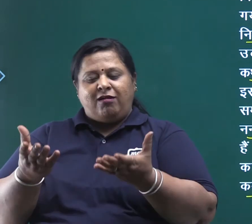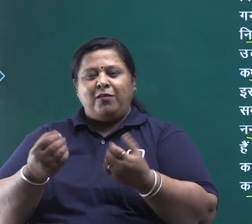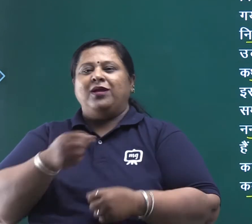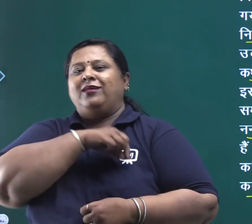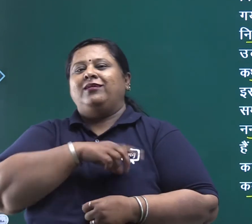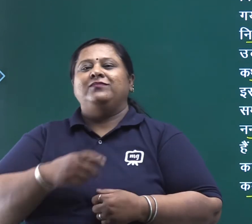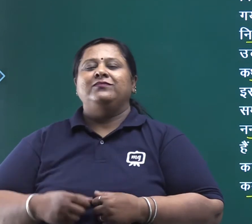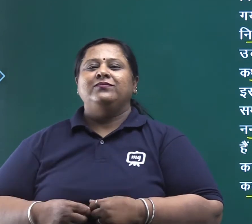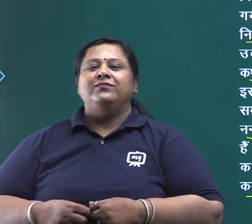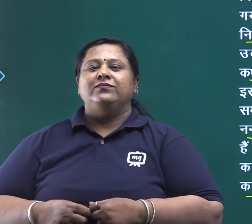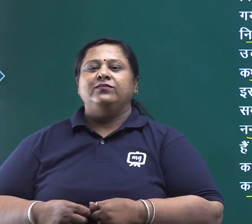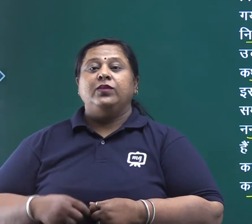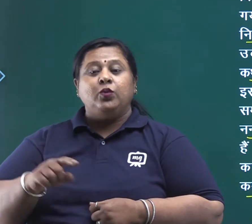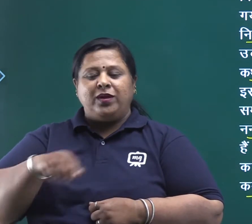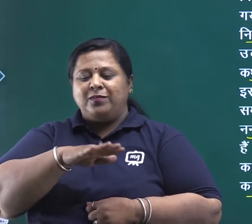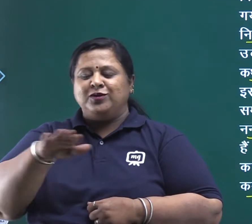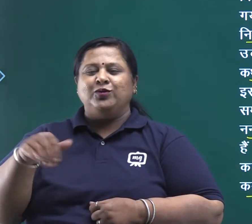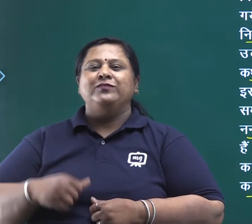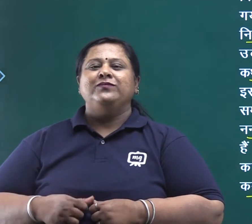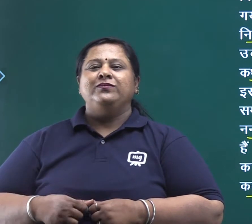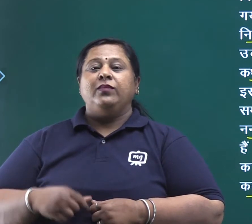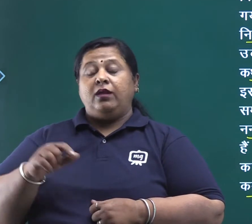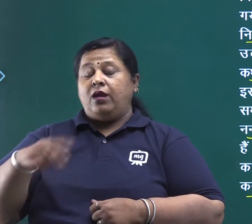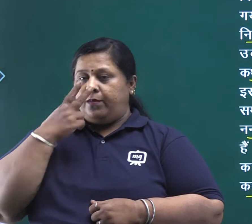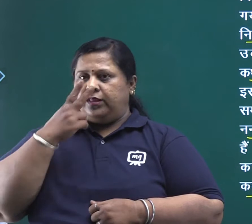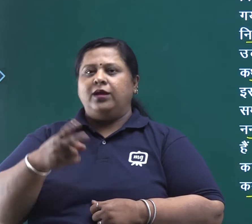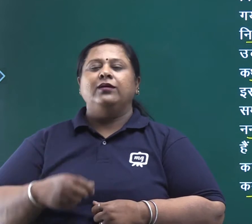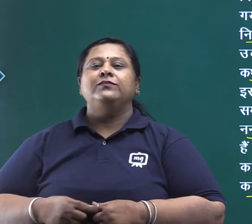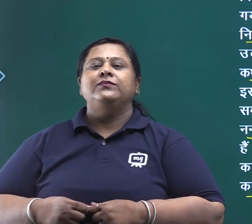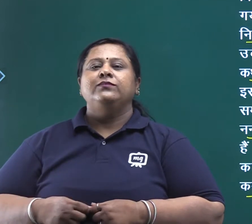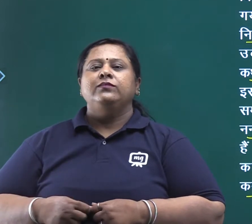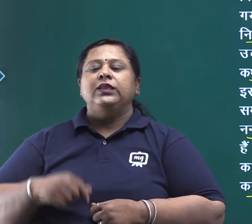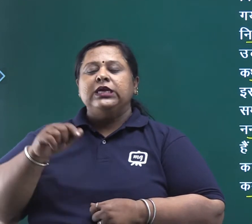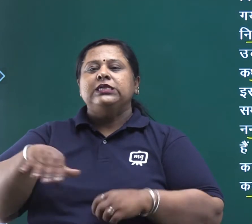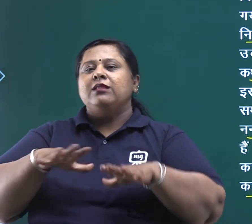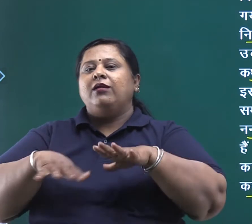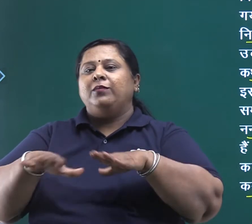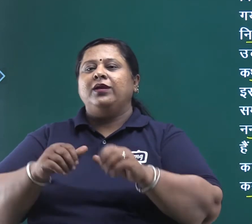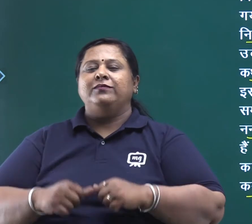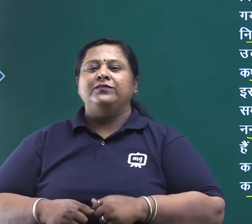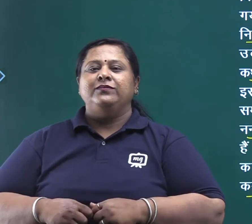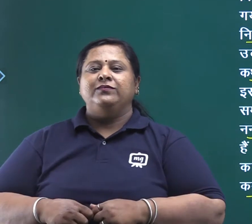कमाते हैं। तो प्यारे बच्चों, यह हमने देखा किस नाटक में